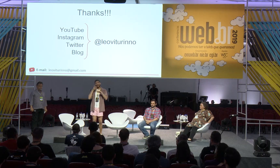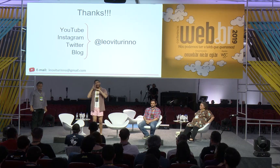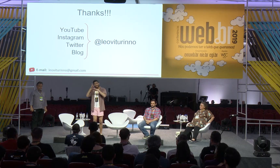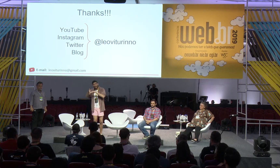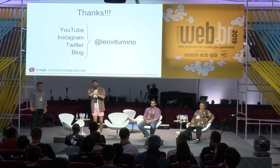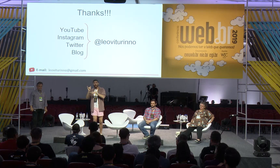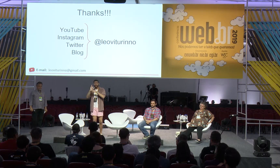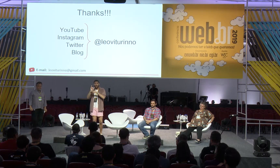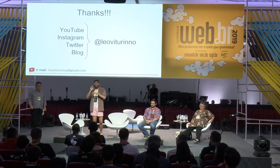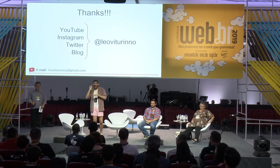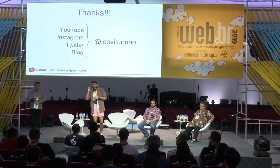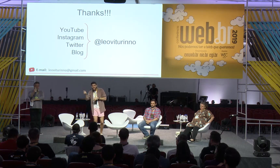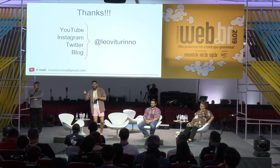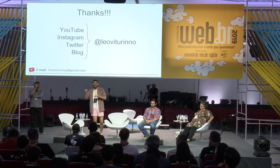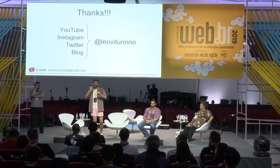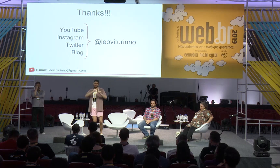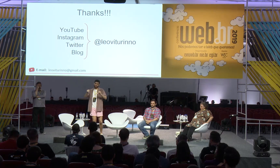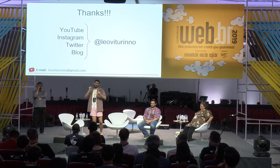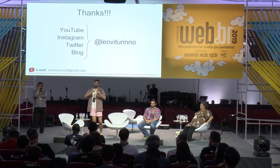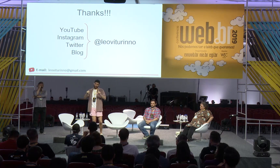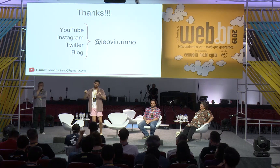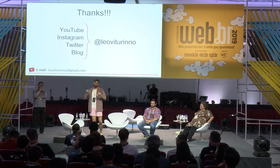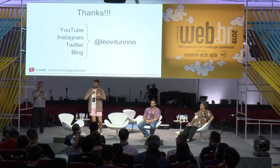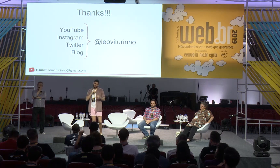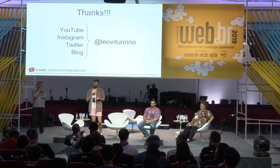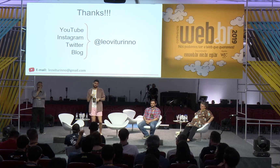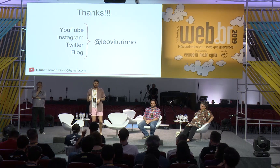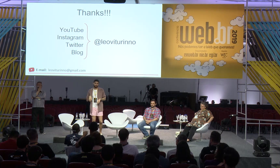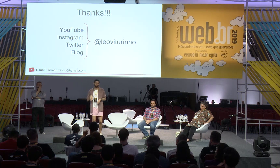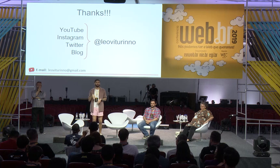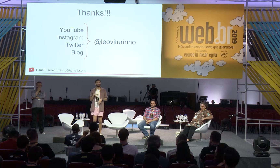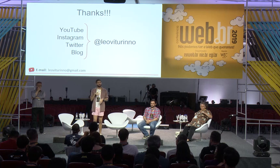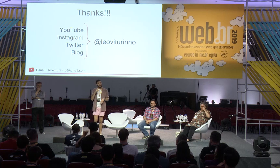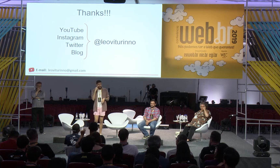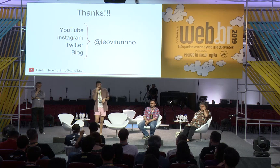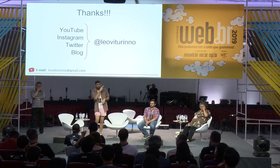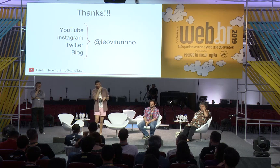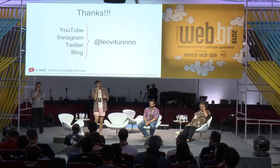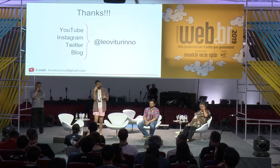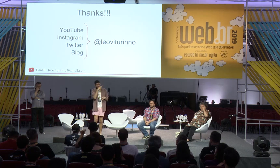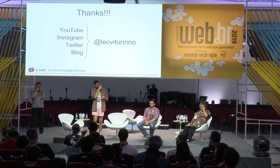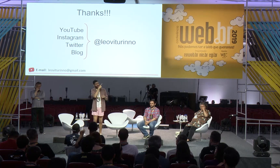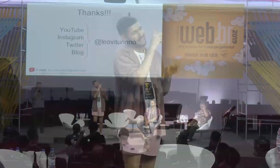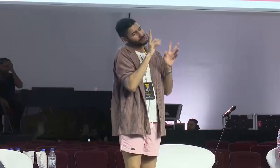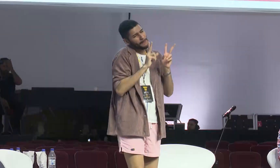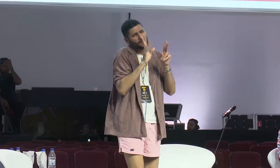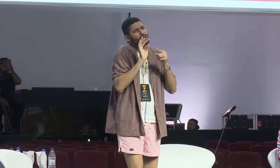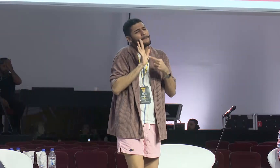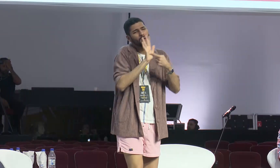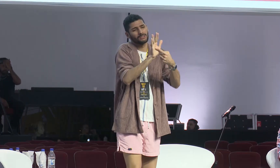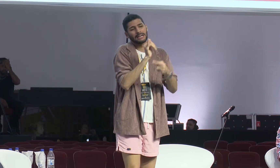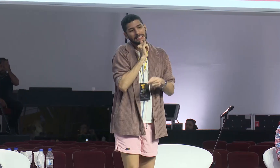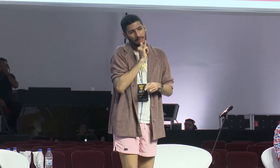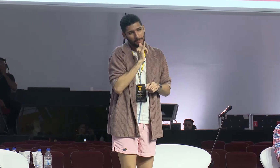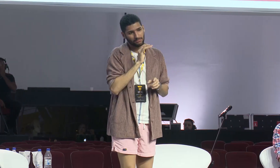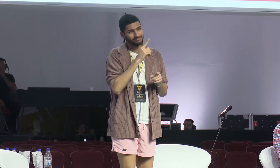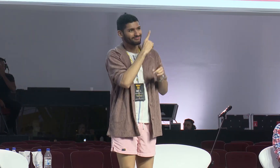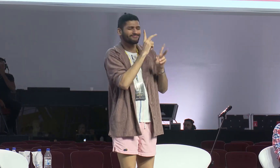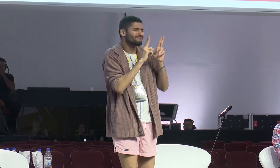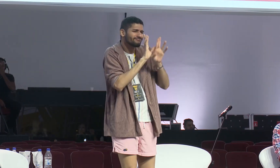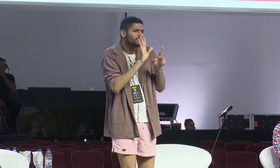então esse esse vídeo tem legenda mas é ativado no youtube na hora de dar play e aí você